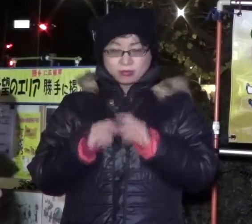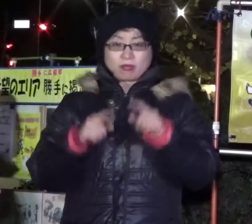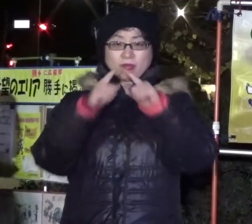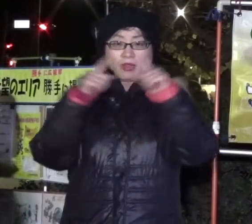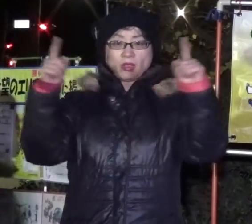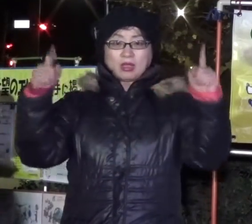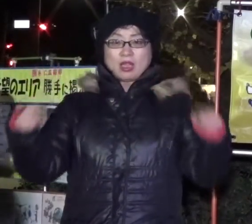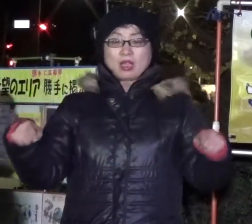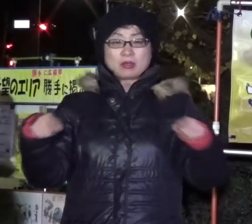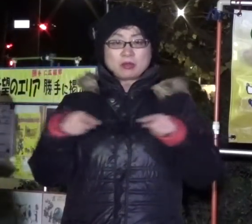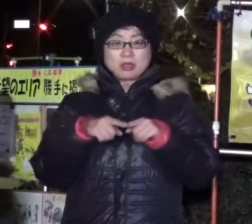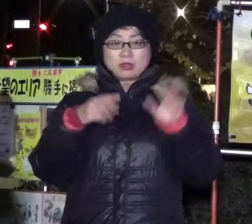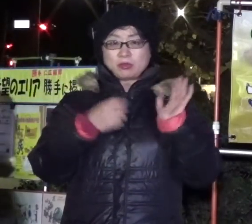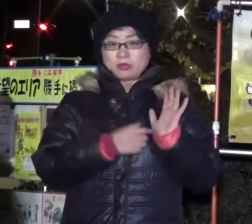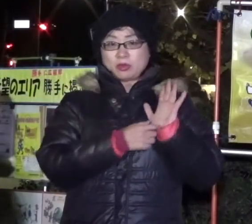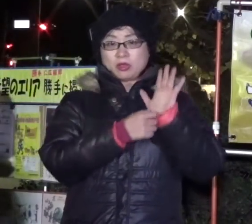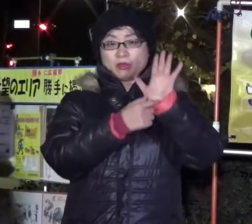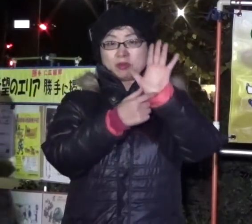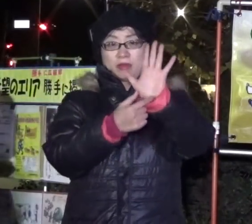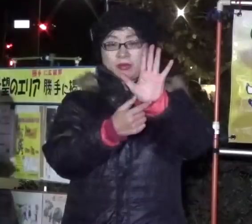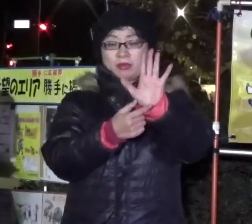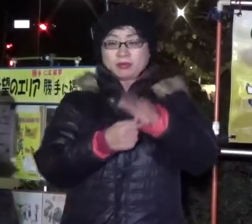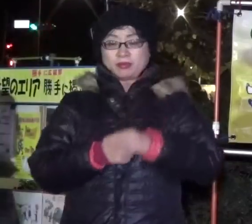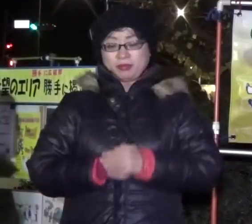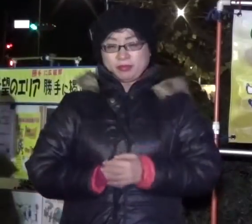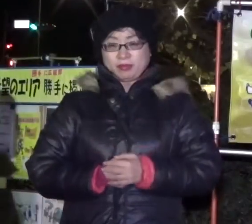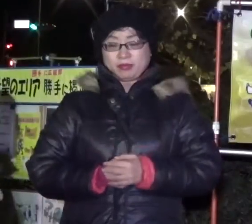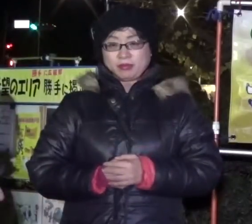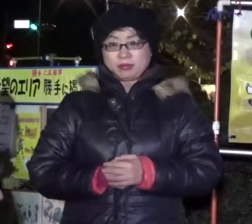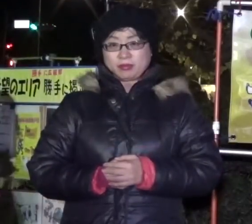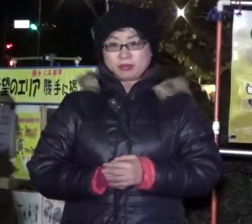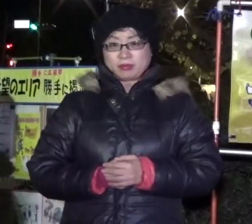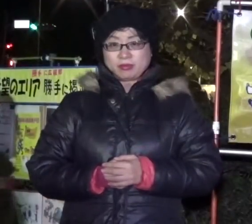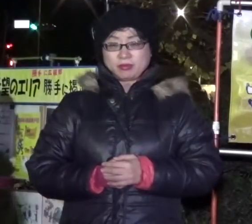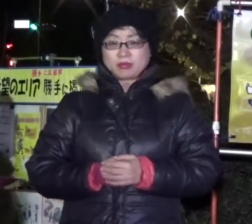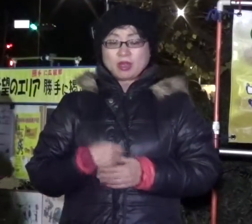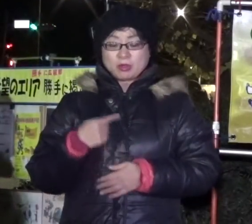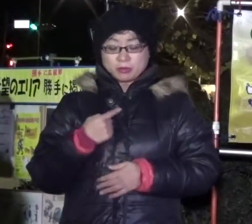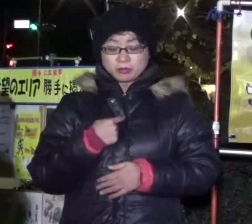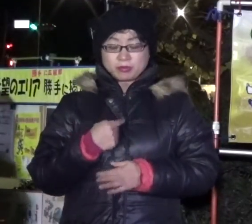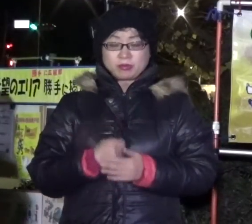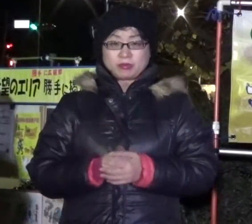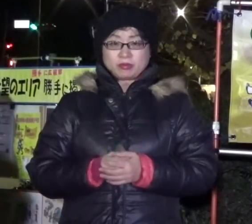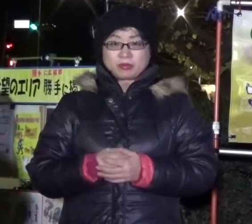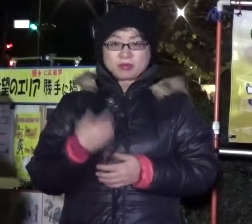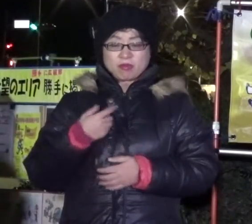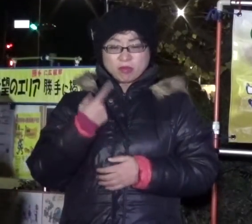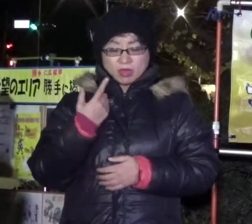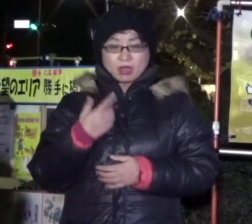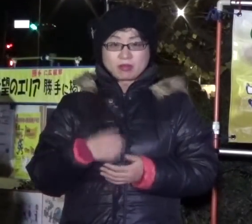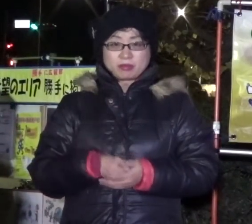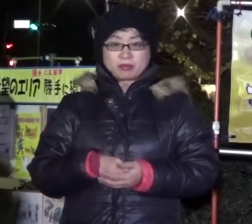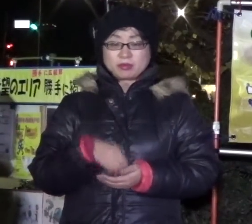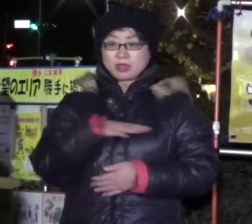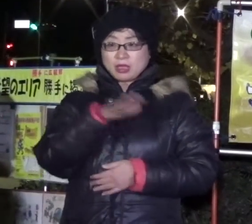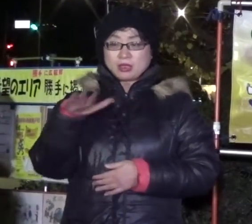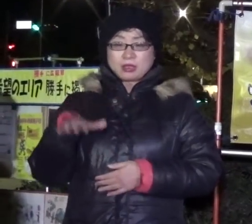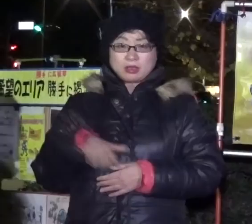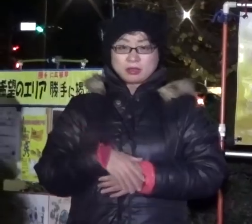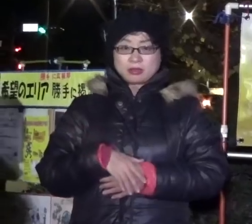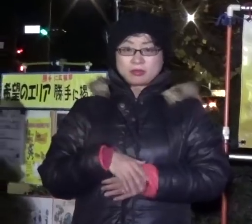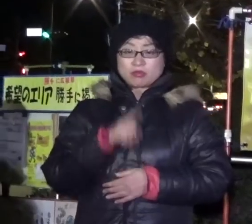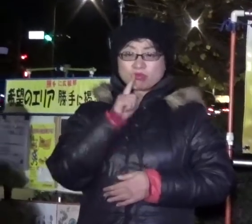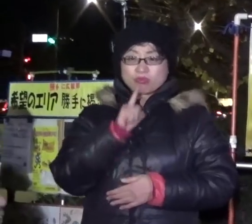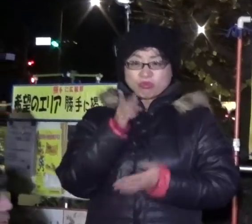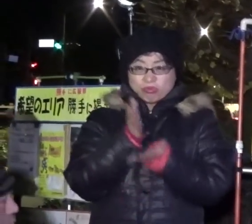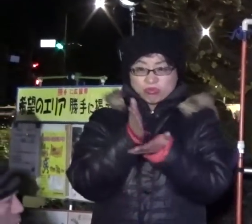断幕の文字がね、浮かんでくるんですよ。本当に、これは間違いなくそうですよ。いかに私がですね、皆さんにこうだっていう